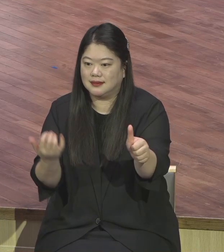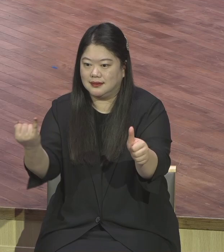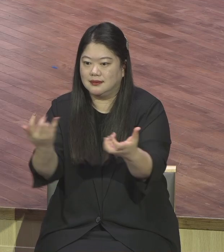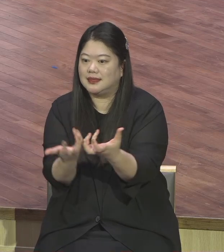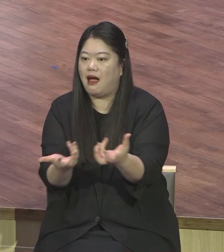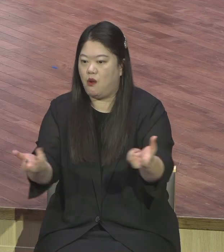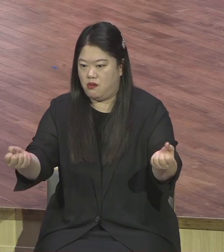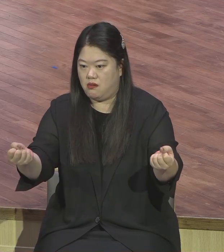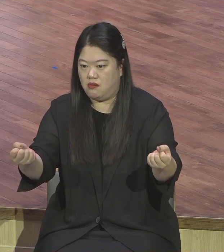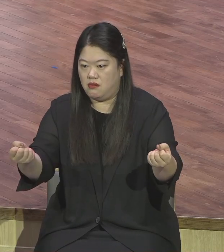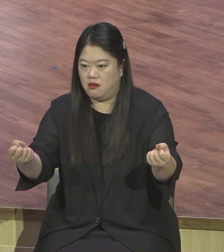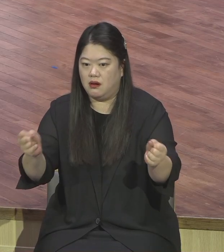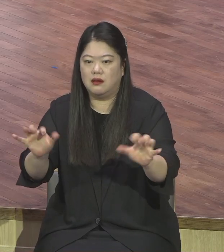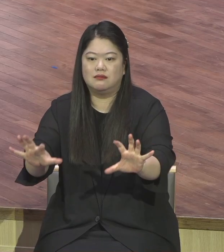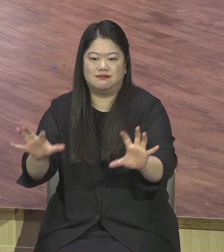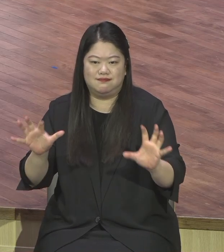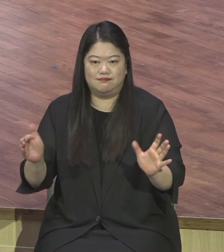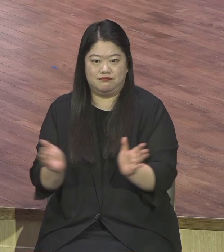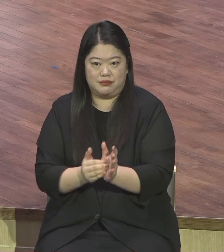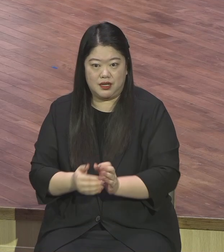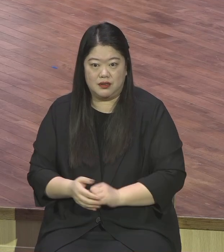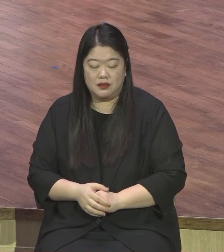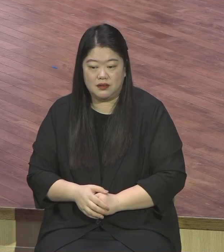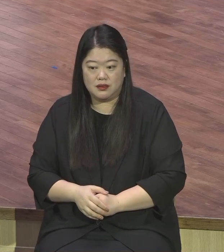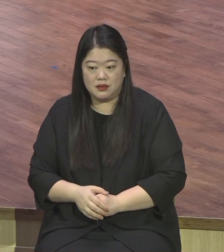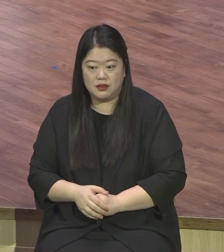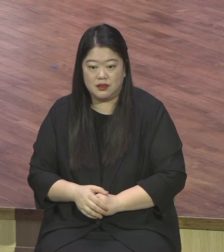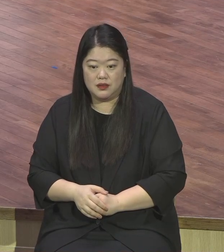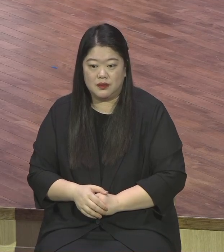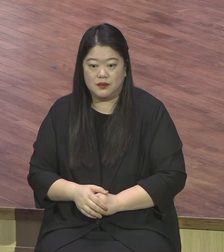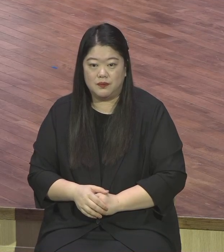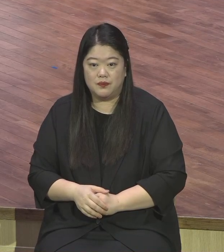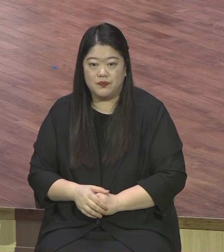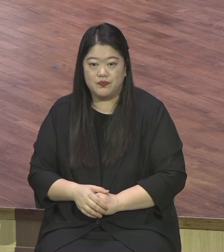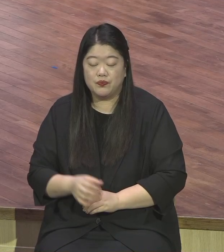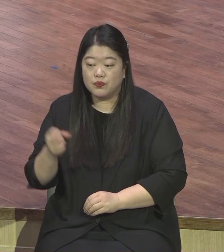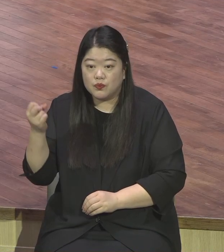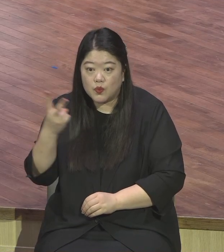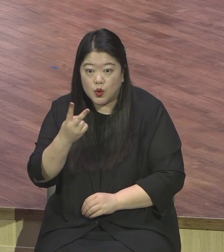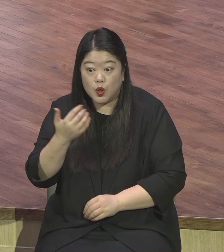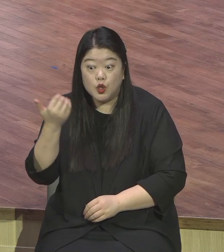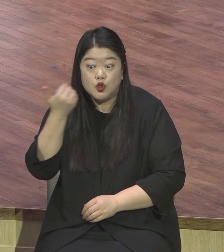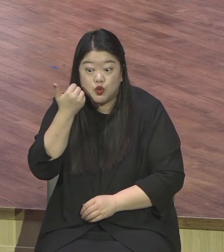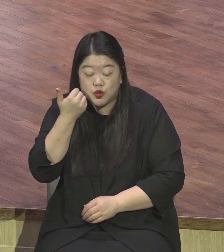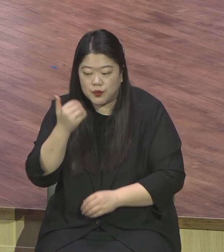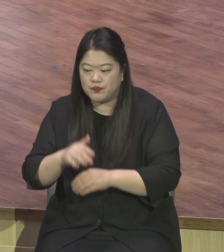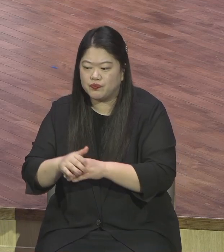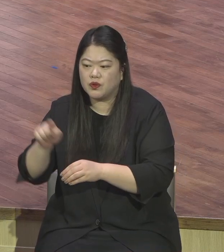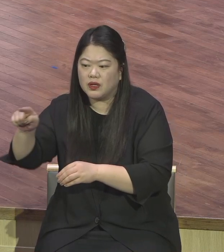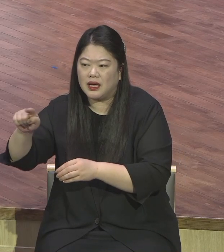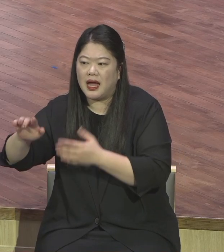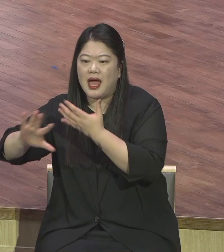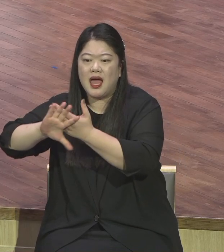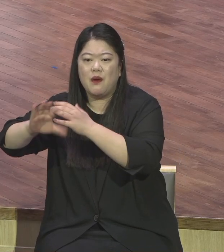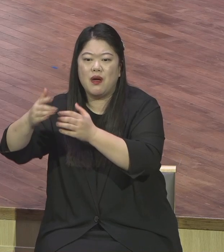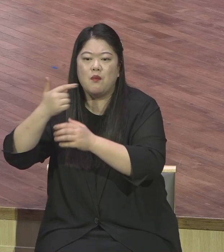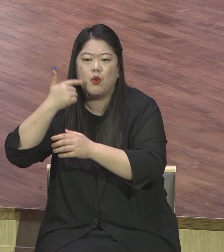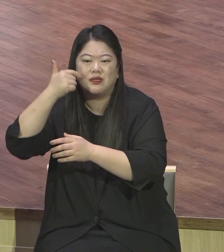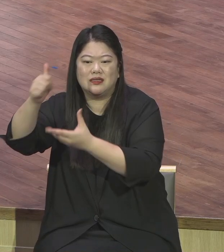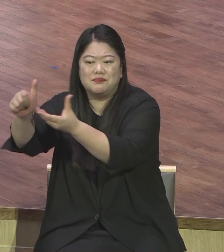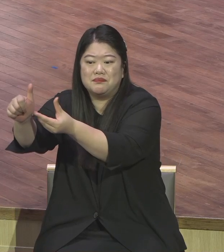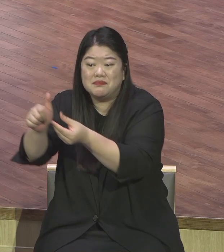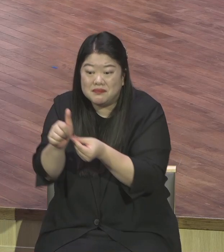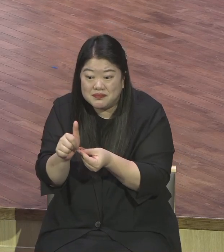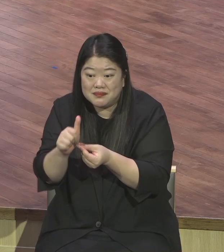공항에 마중받으러 나갔다가 목사 정직당했어요. 주일날 그런 데 갔다. 그게